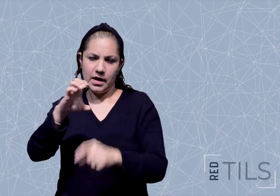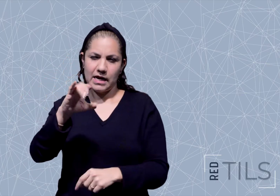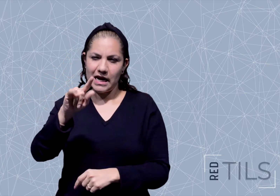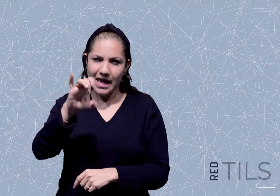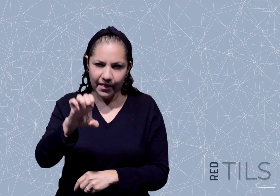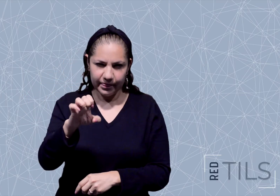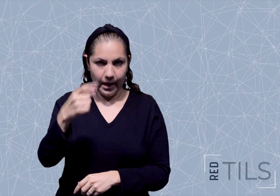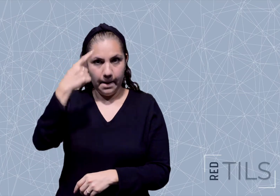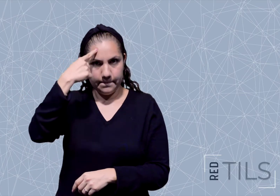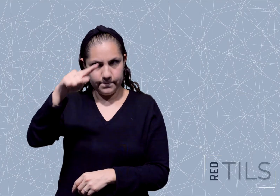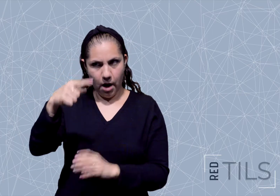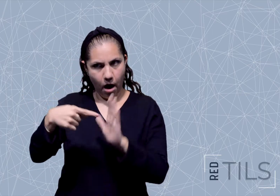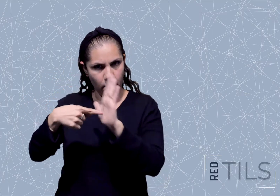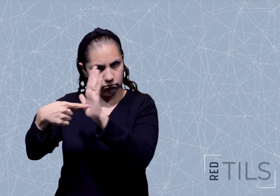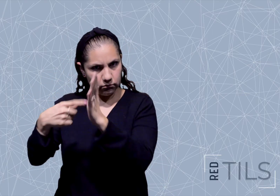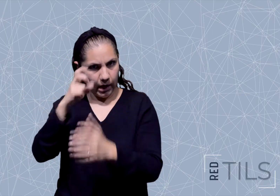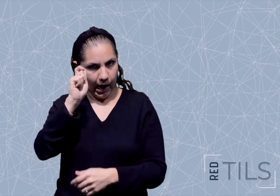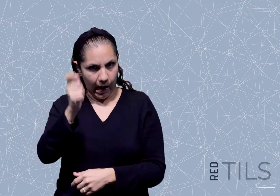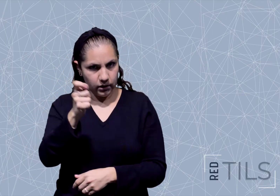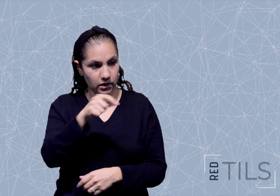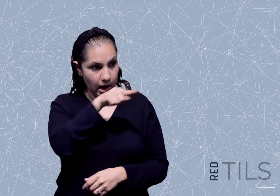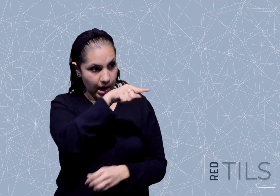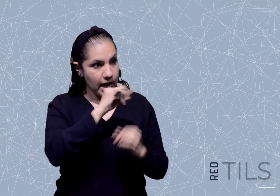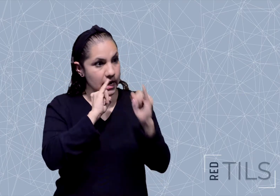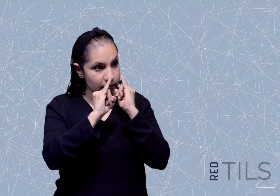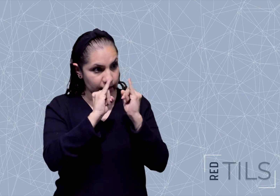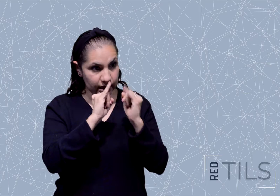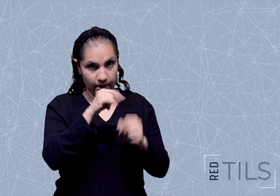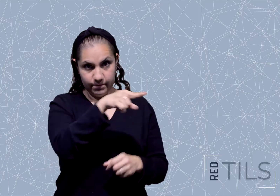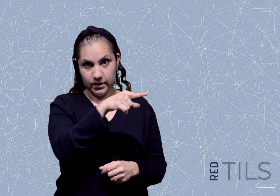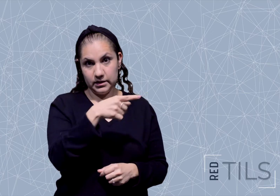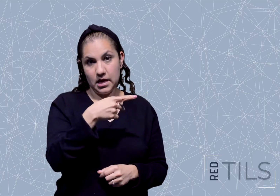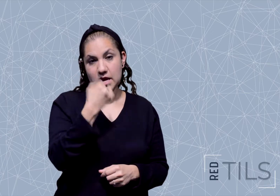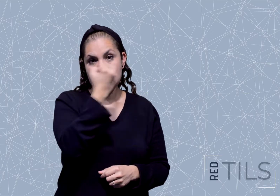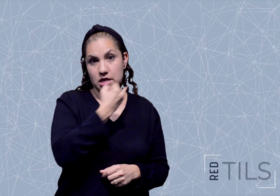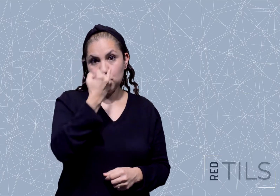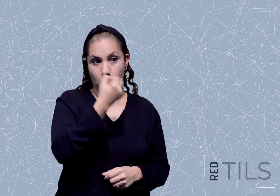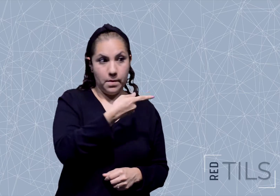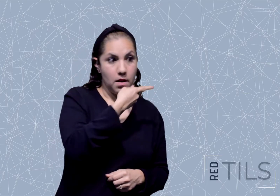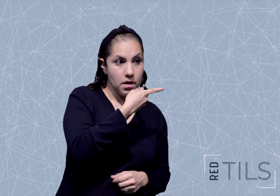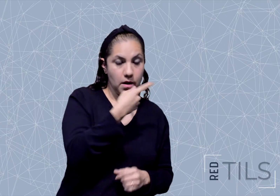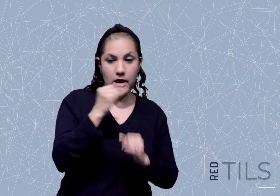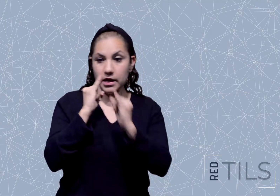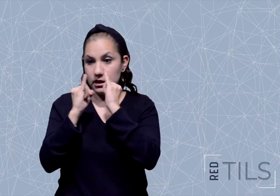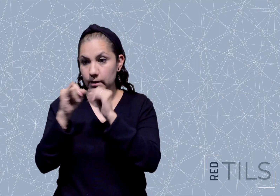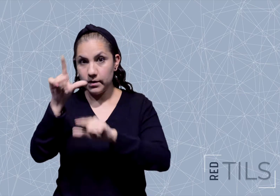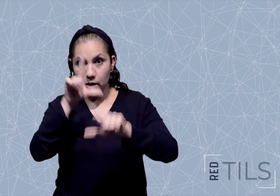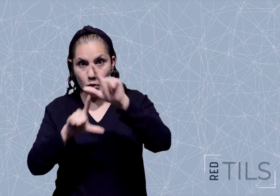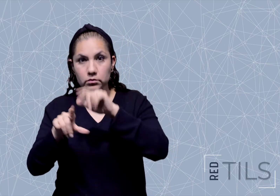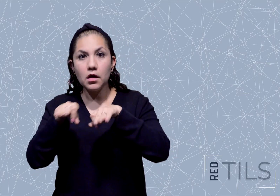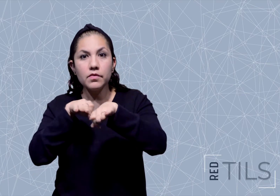y clientes sobre la igualdad de condiciones y remuneración justa de ambos intérpretes.